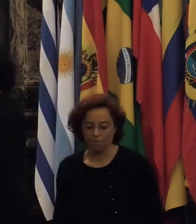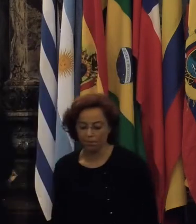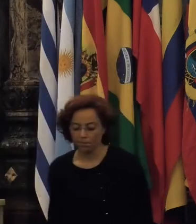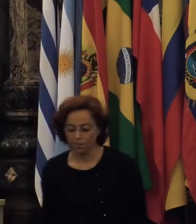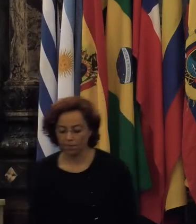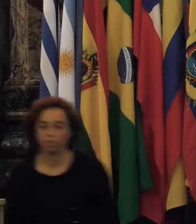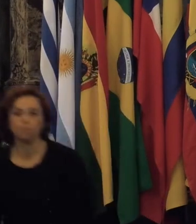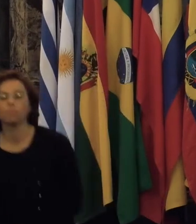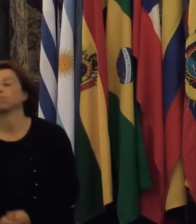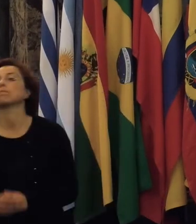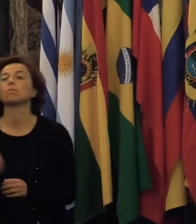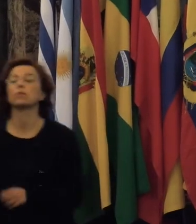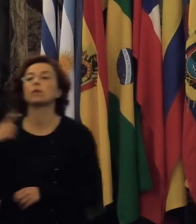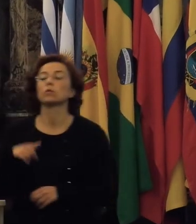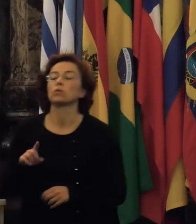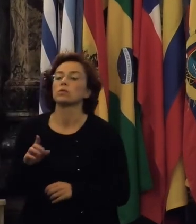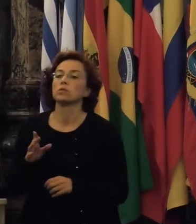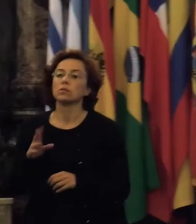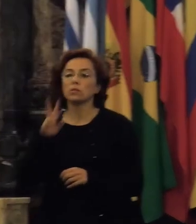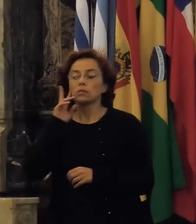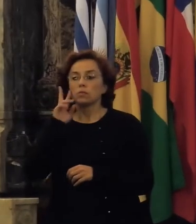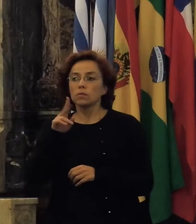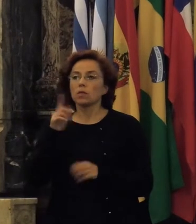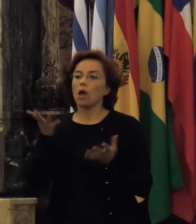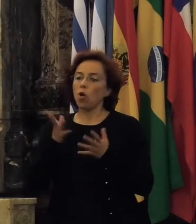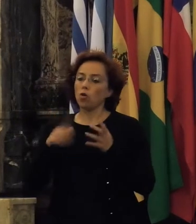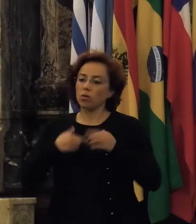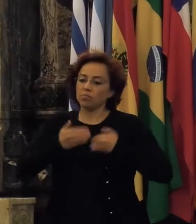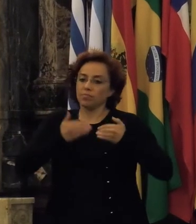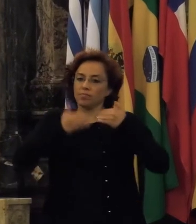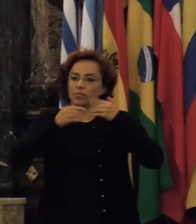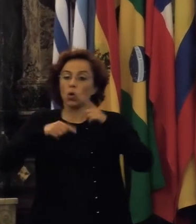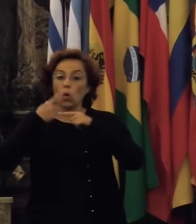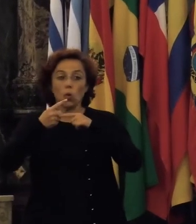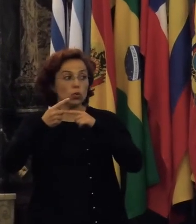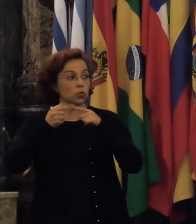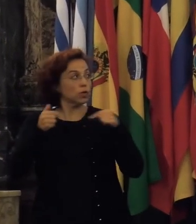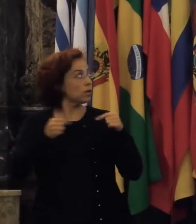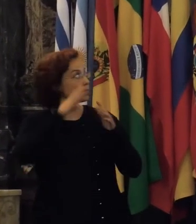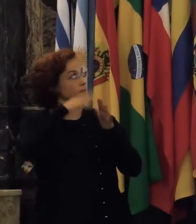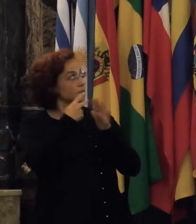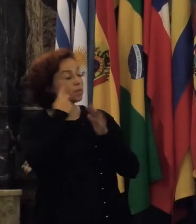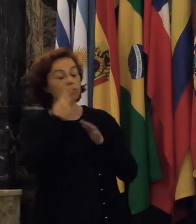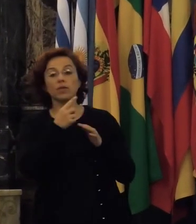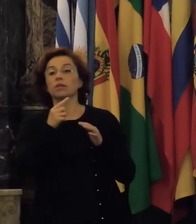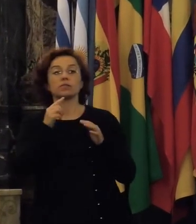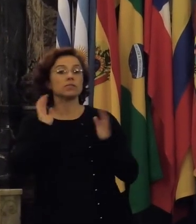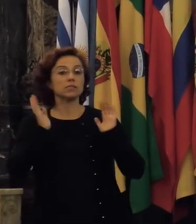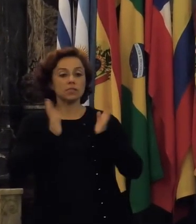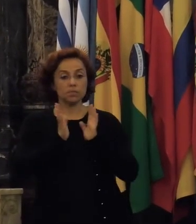Entonces, y ahí vamos cerrando, fíjense cómo se nos van configurando otras cartografías disciplinares